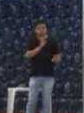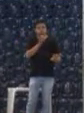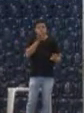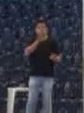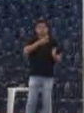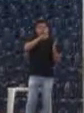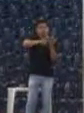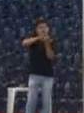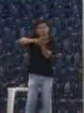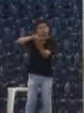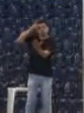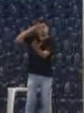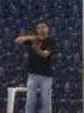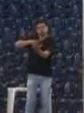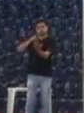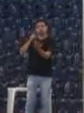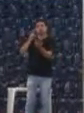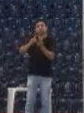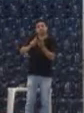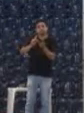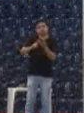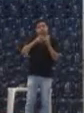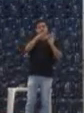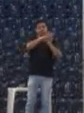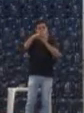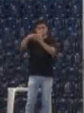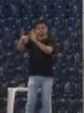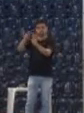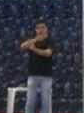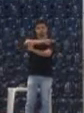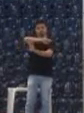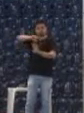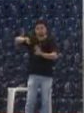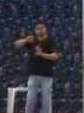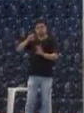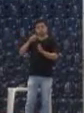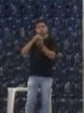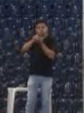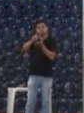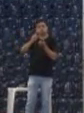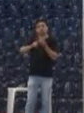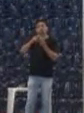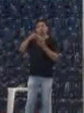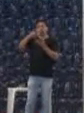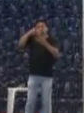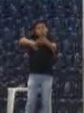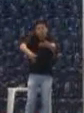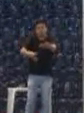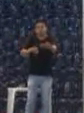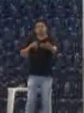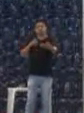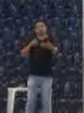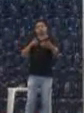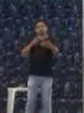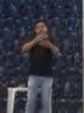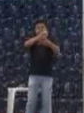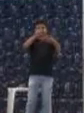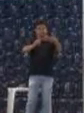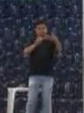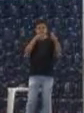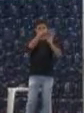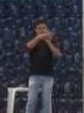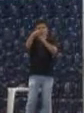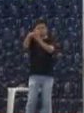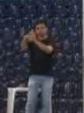leitor interagir com os variados tipos de textos na prova do enem você vai encontrar vários